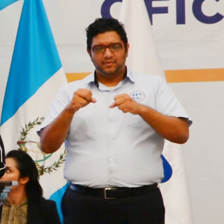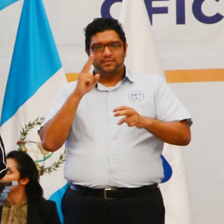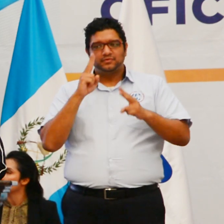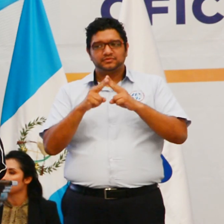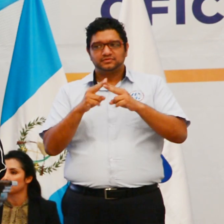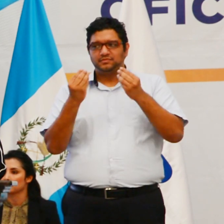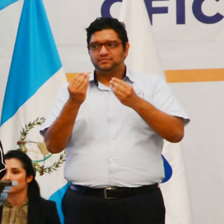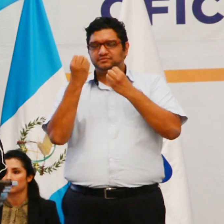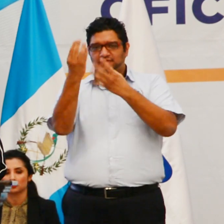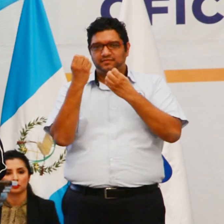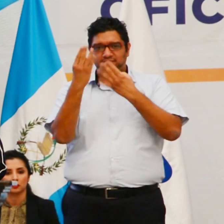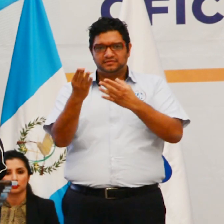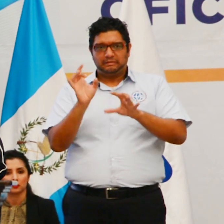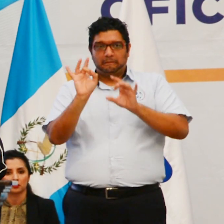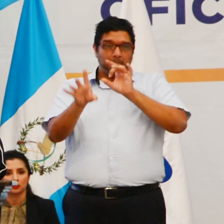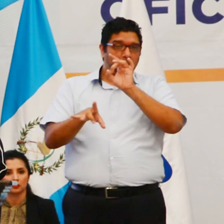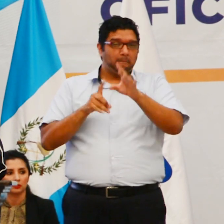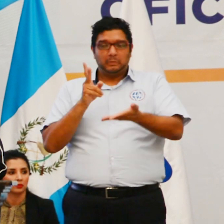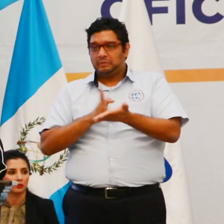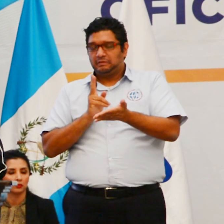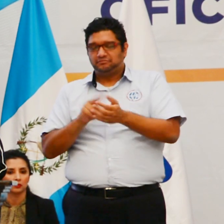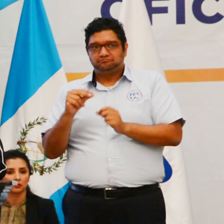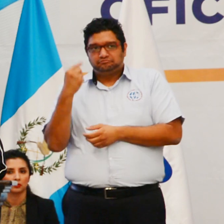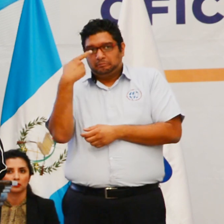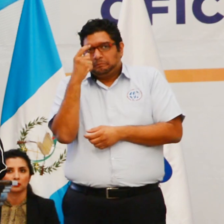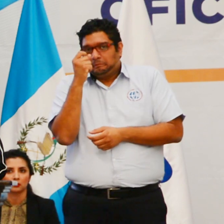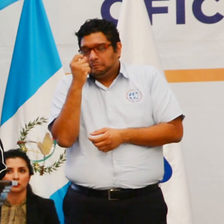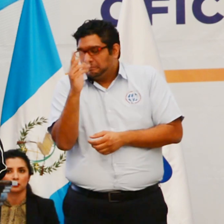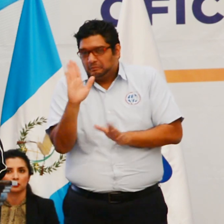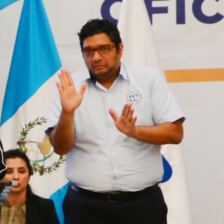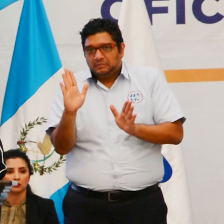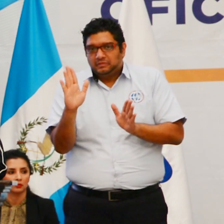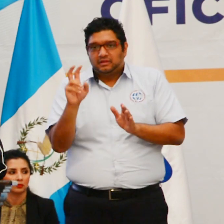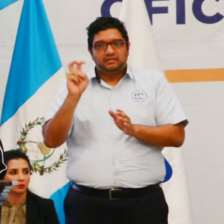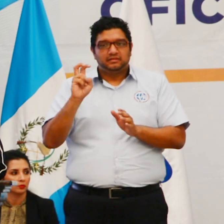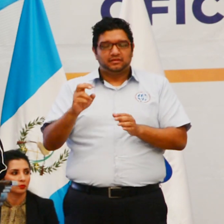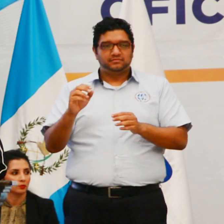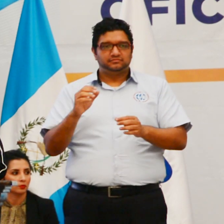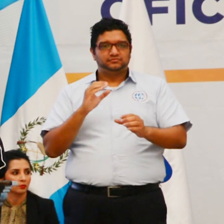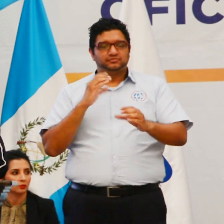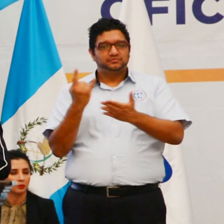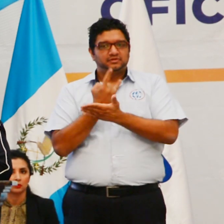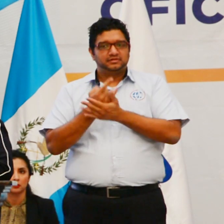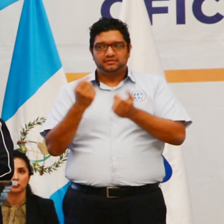aspectos que en ocasiones se desconocen, pero que es importante manejar adecuadamente la temática de la